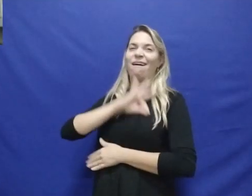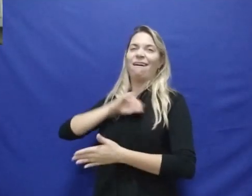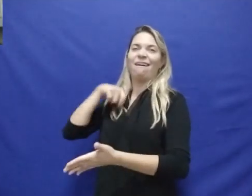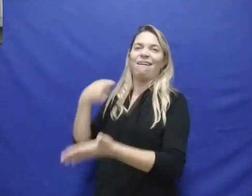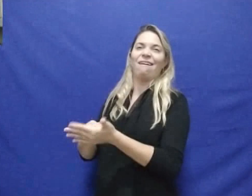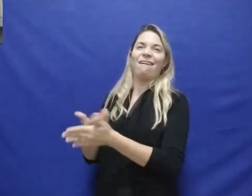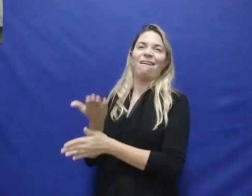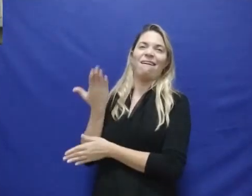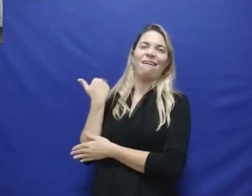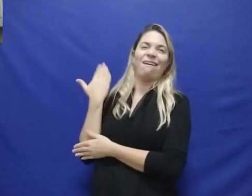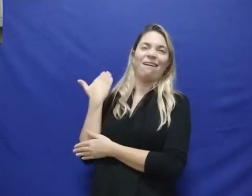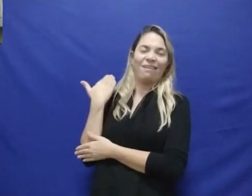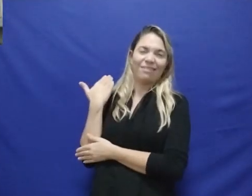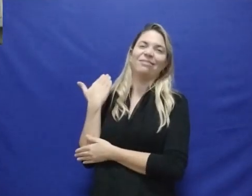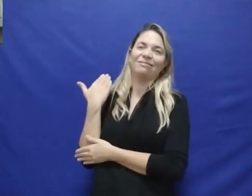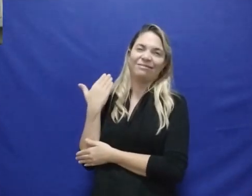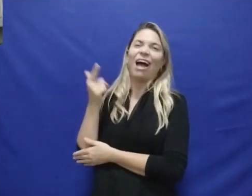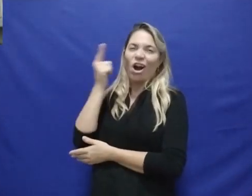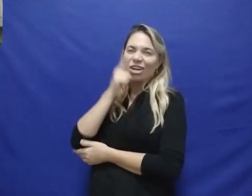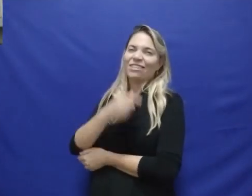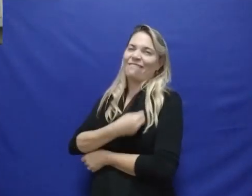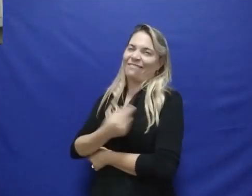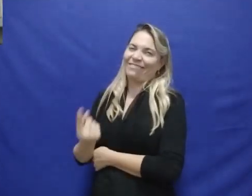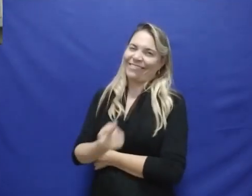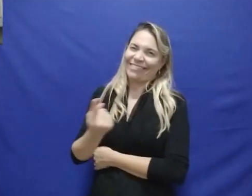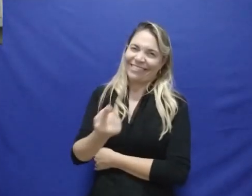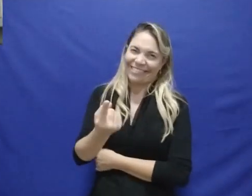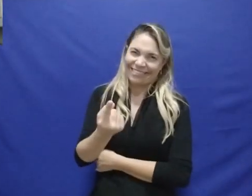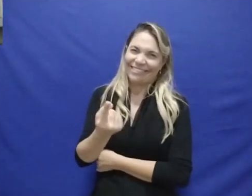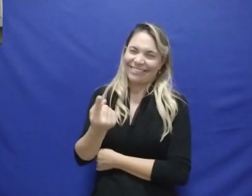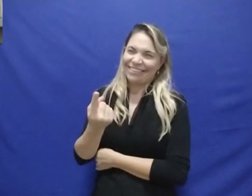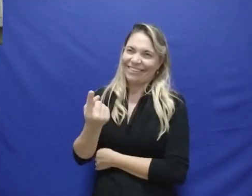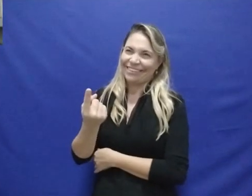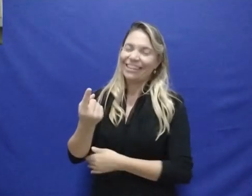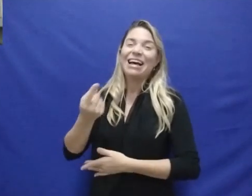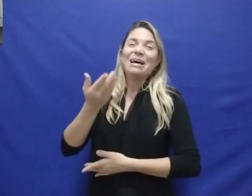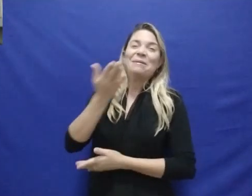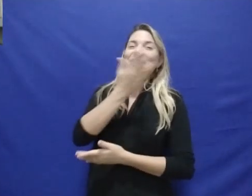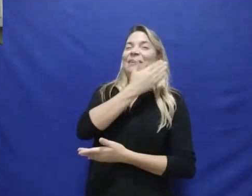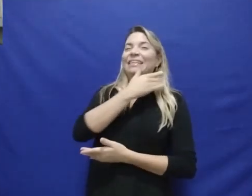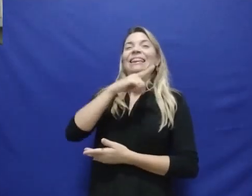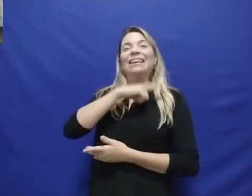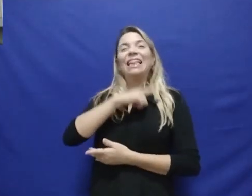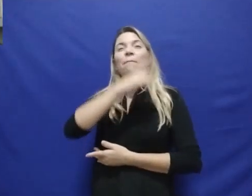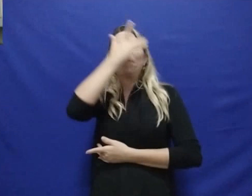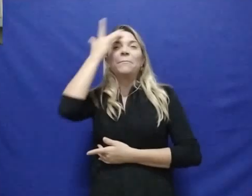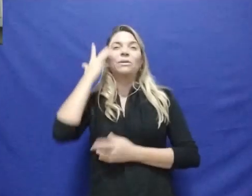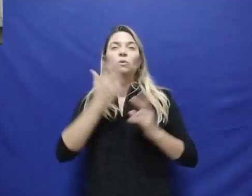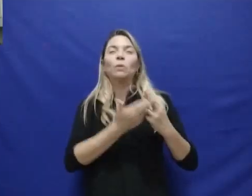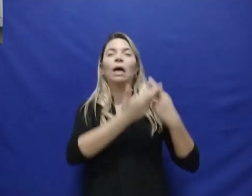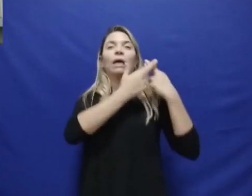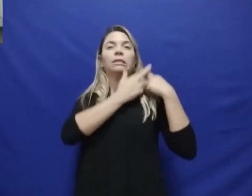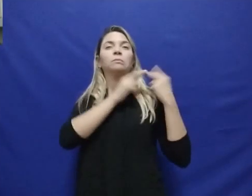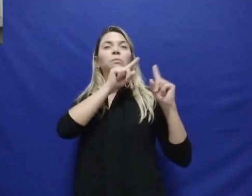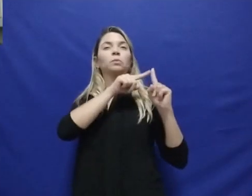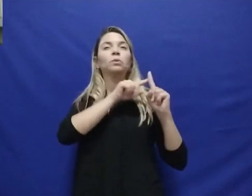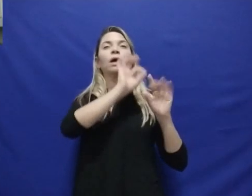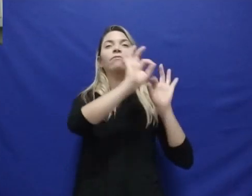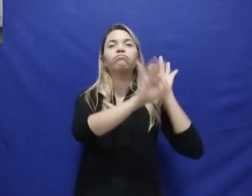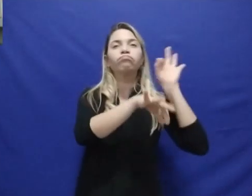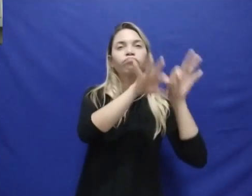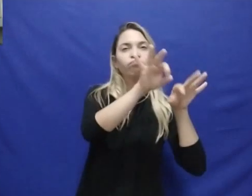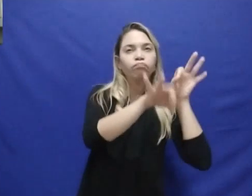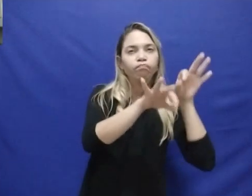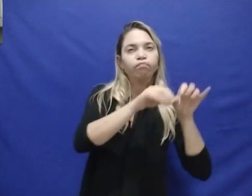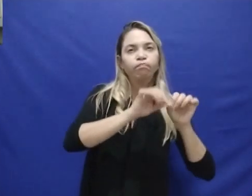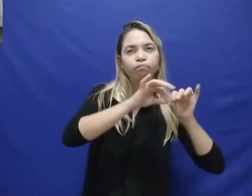e dessarte se alegram tanto o semeador como o ceifeiro. Pois no caso é verdadeiro o